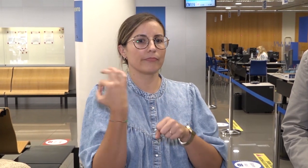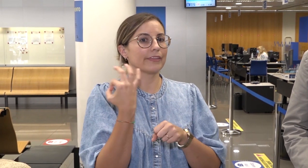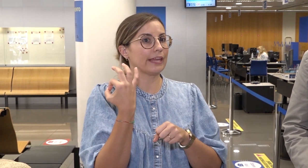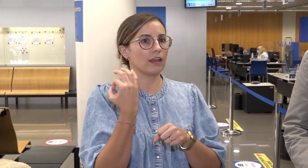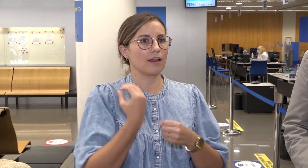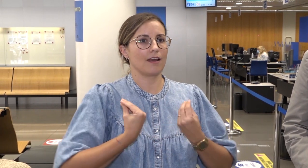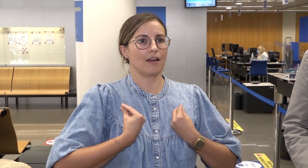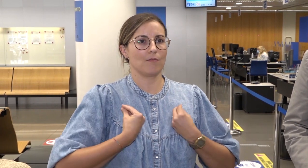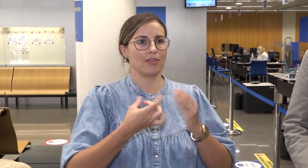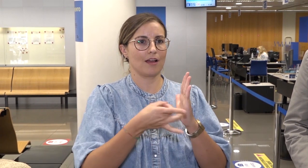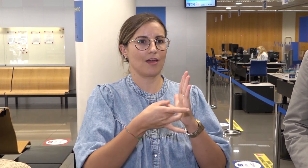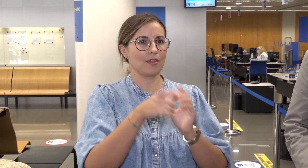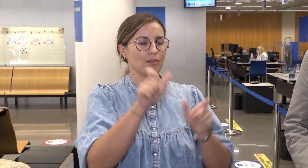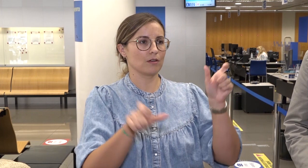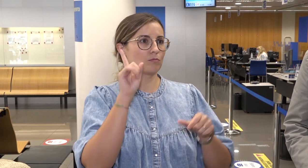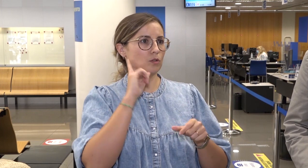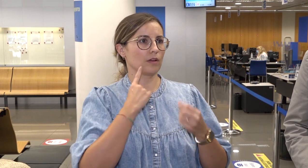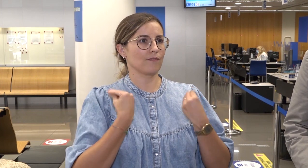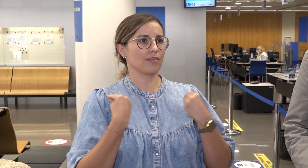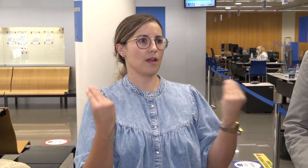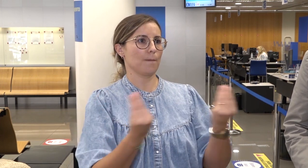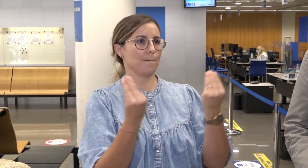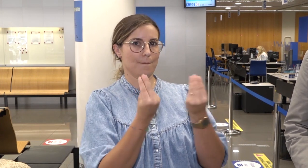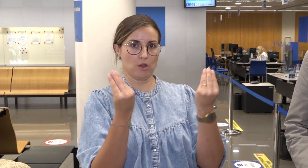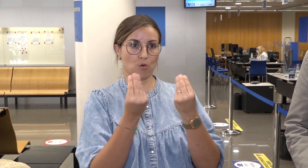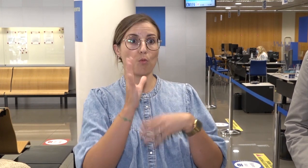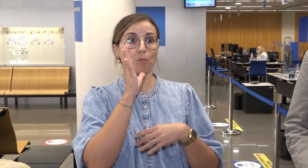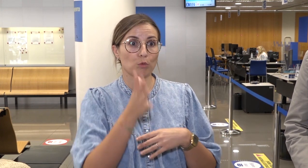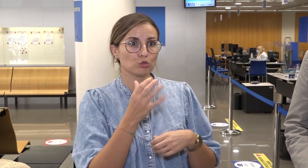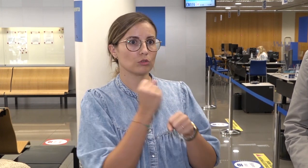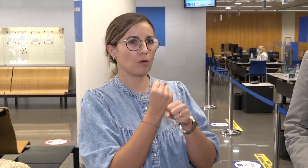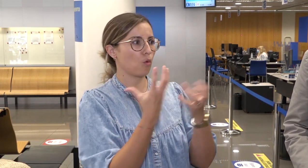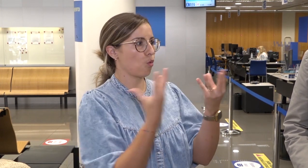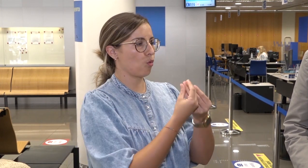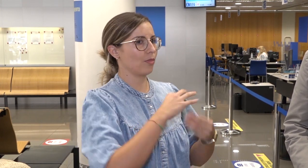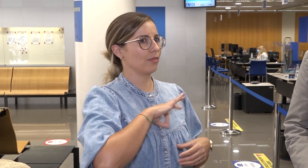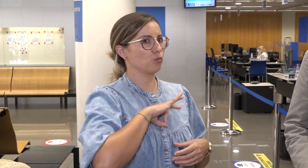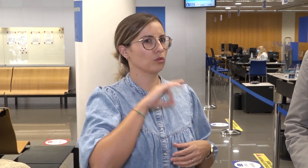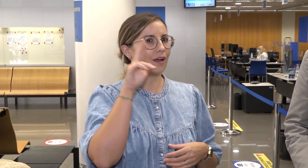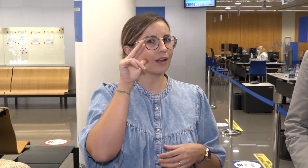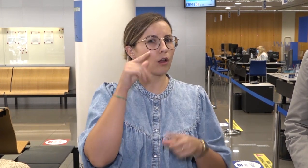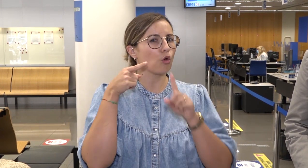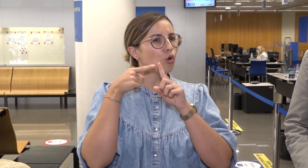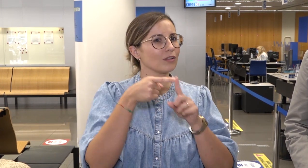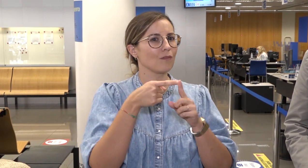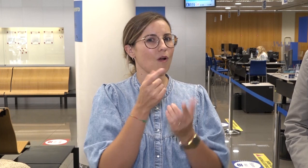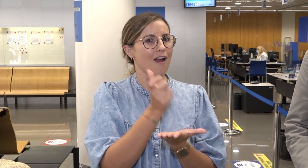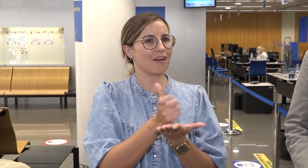de personas sordas y es verdad que la calidad de vida de estas personas va a mejorar muchísimo gracias a este trabajo conjunto que se ha